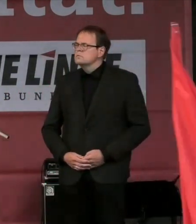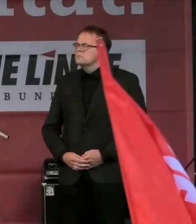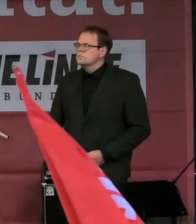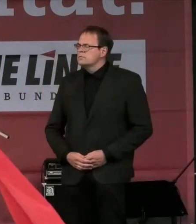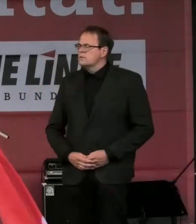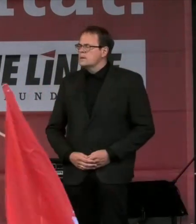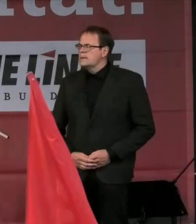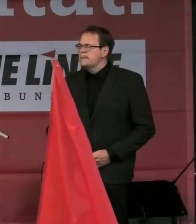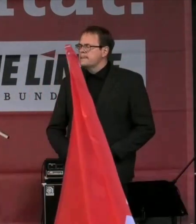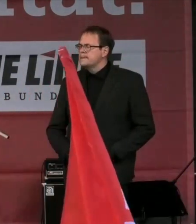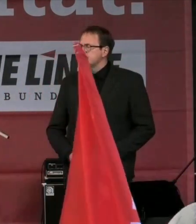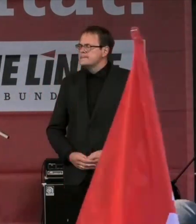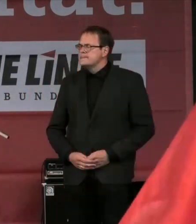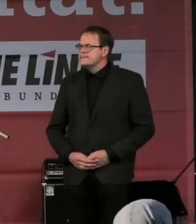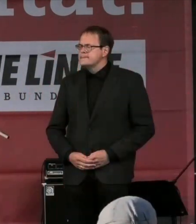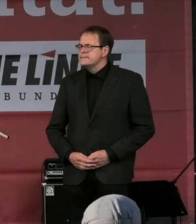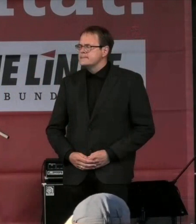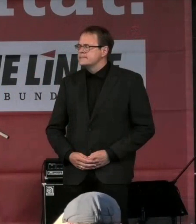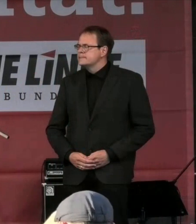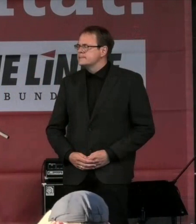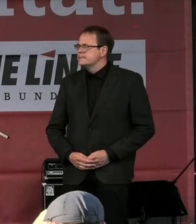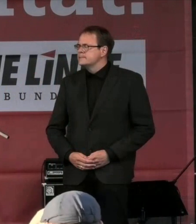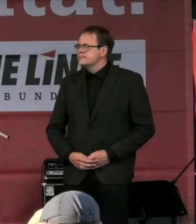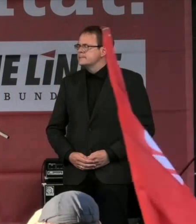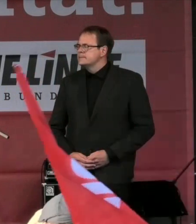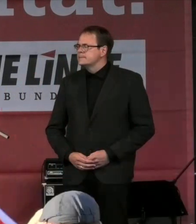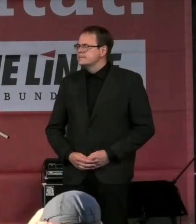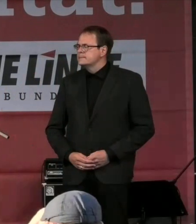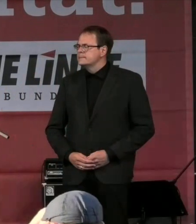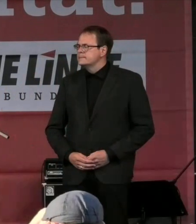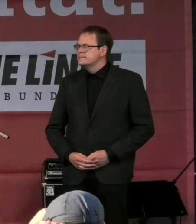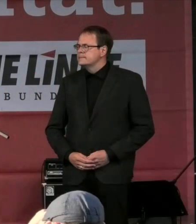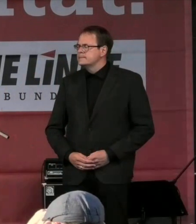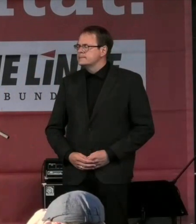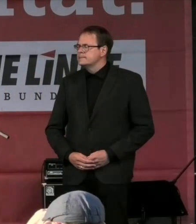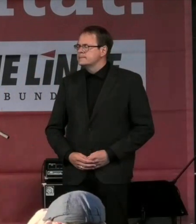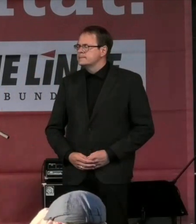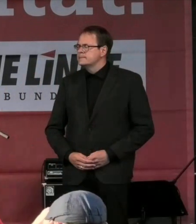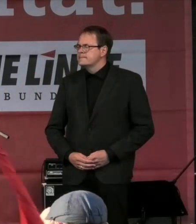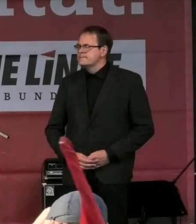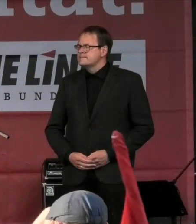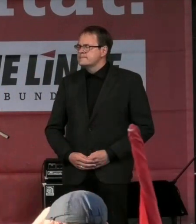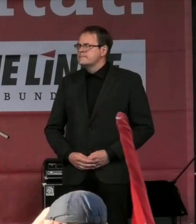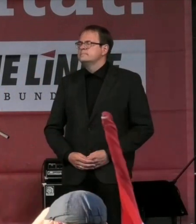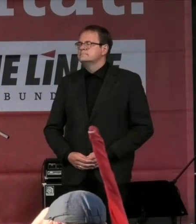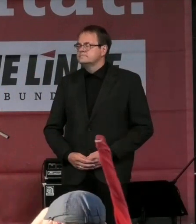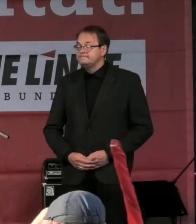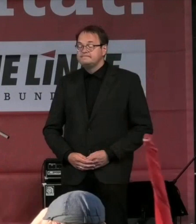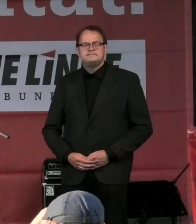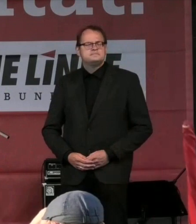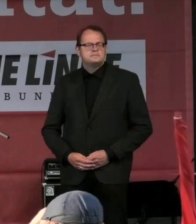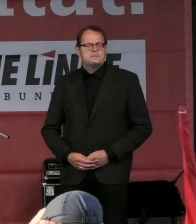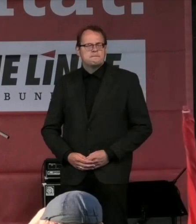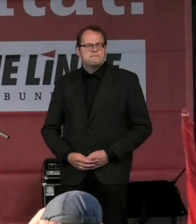da wurde ja eine erklärung verabschiedet dass russland eine elementare gefahr für die transatlantische sicherheit